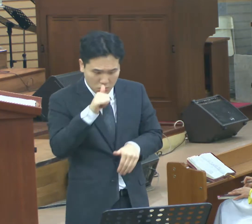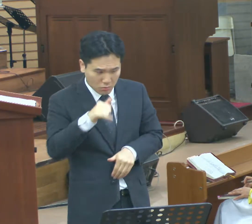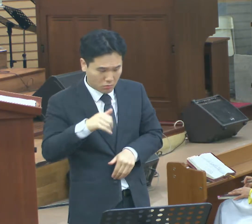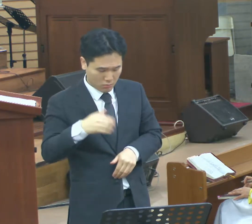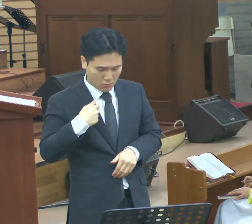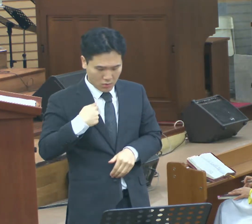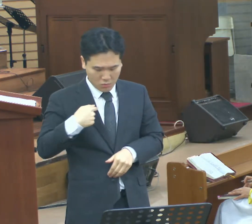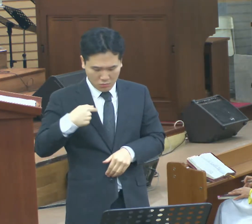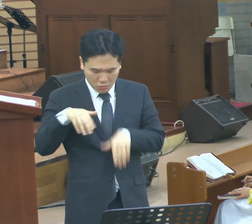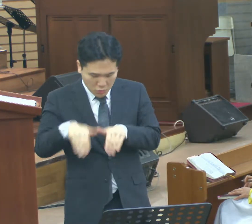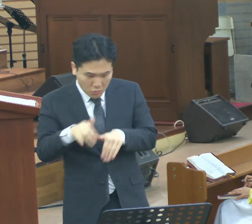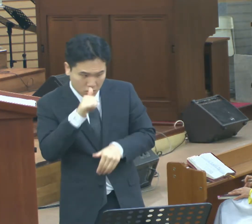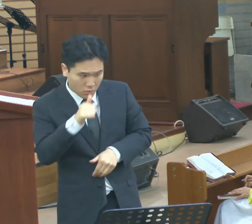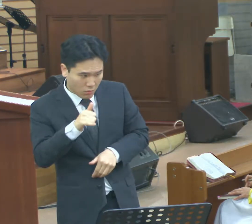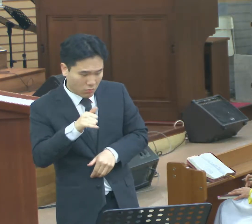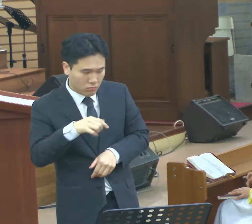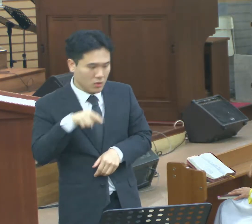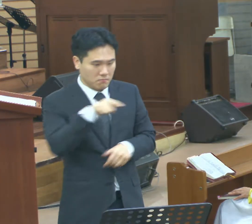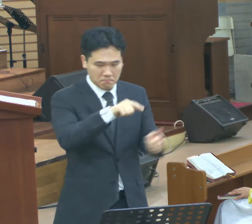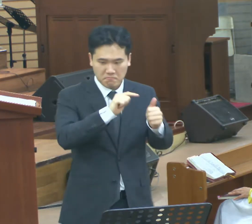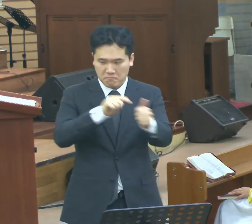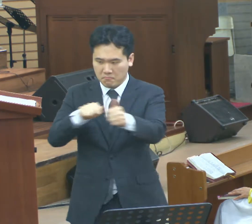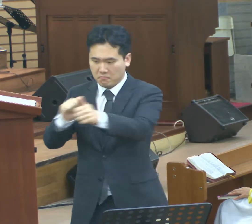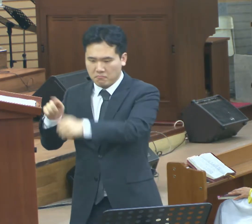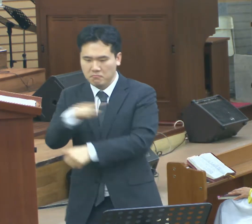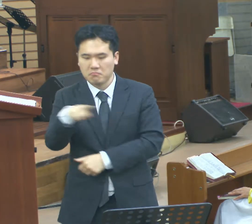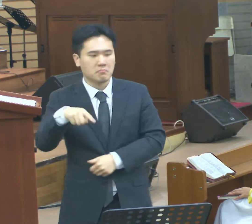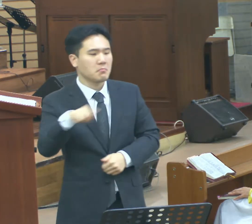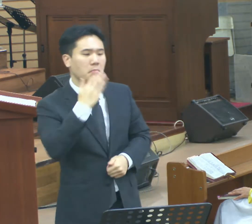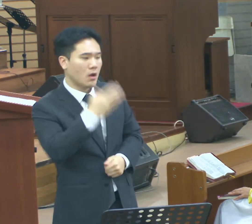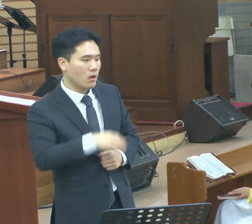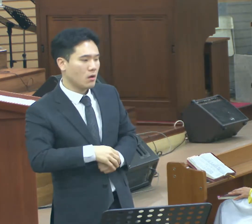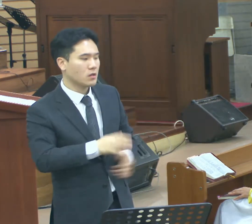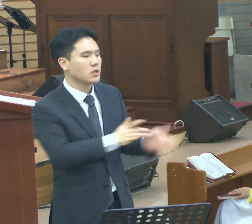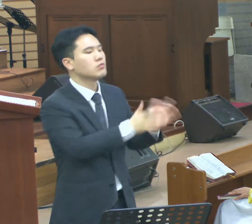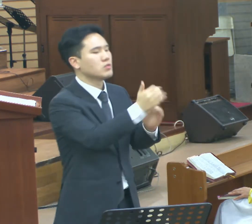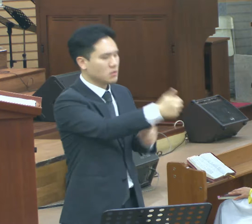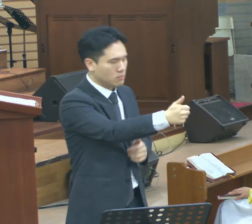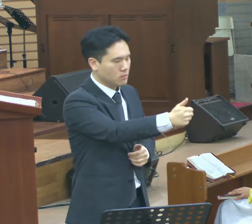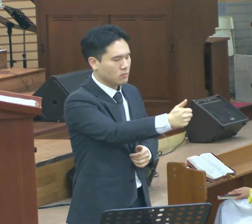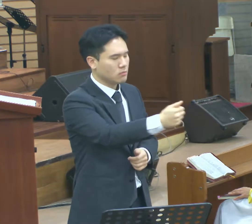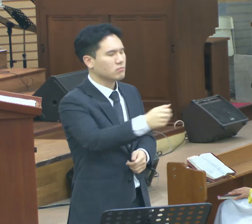이리 가라 하면 이리 가고 저리 가라 하면 저리 가는데요. 예수님 여기서 말씀만 하세요.